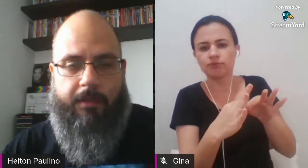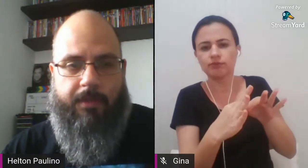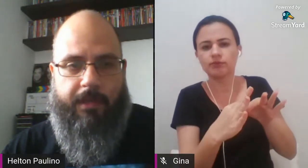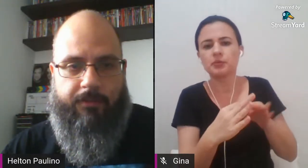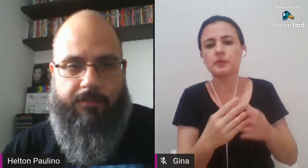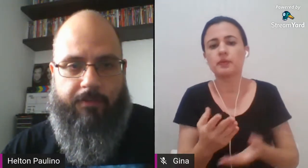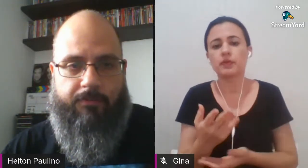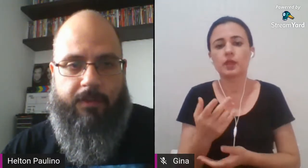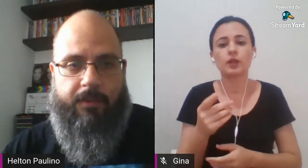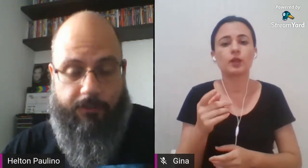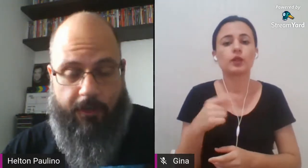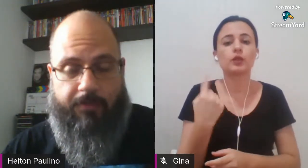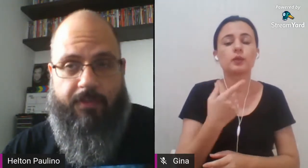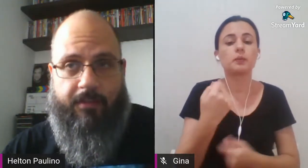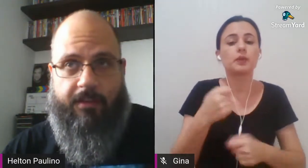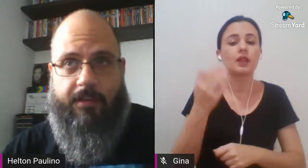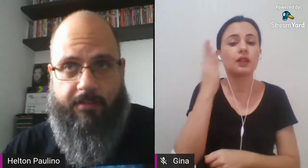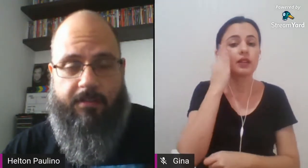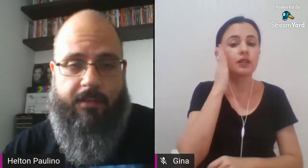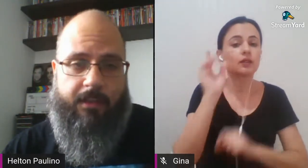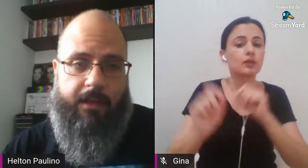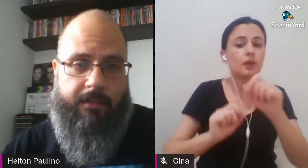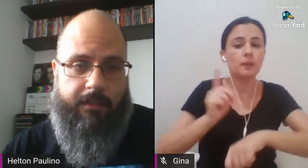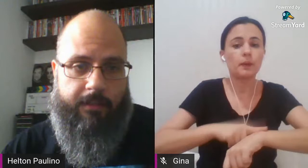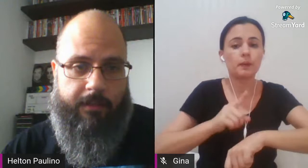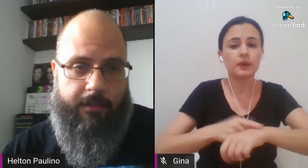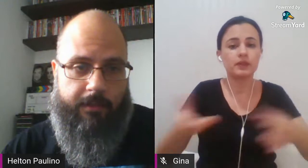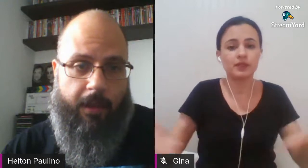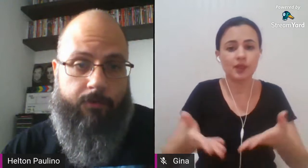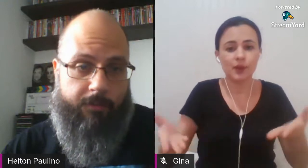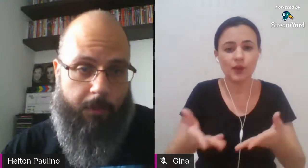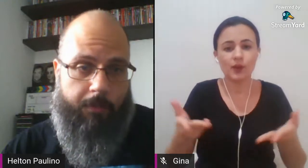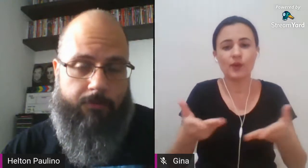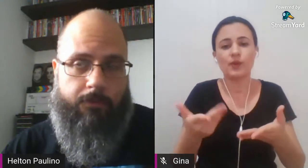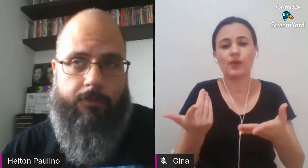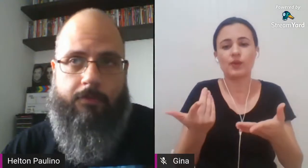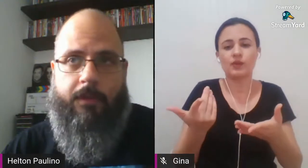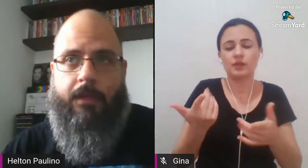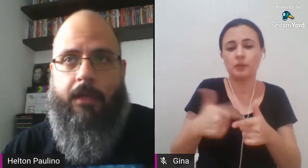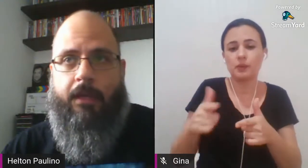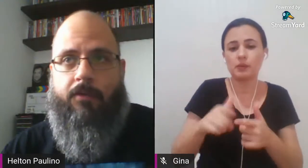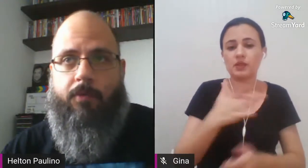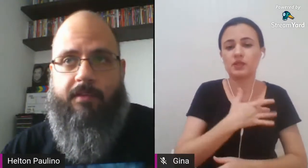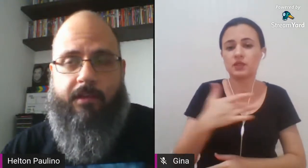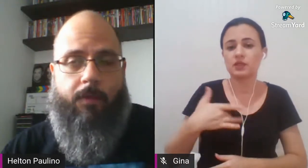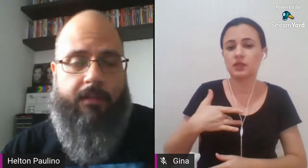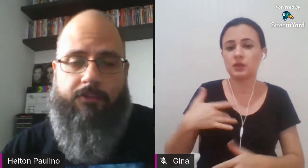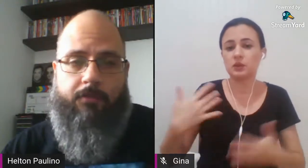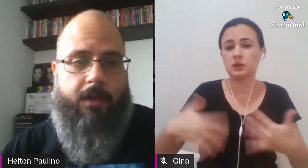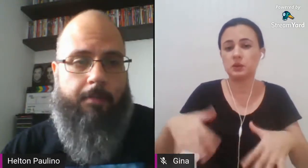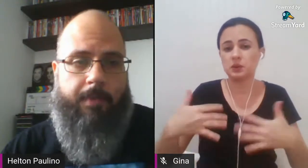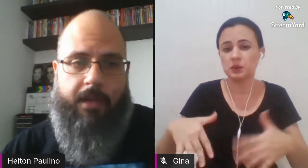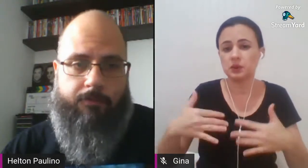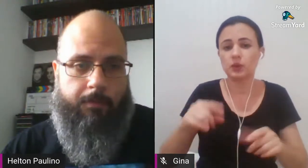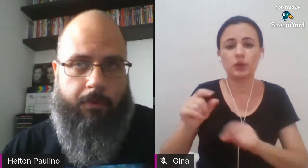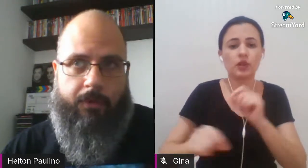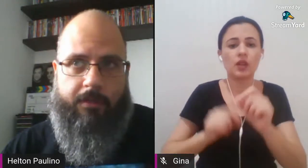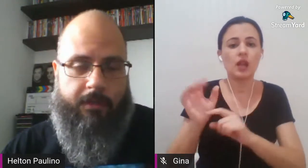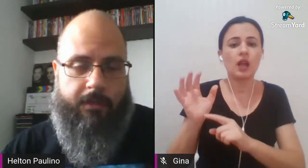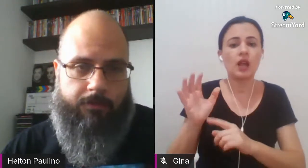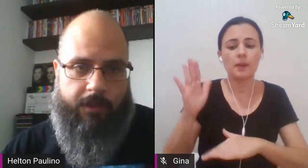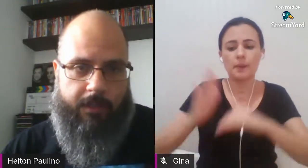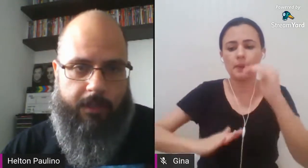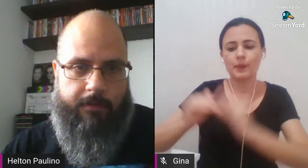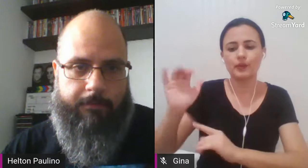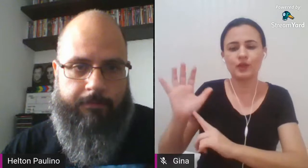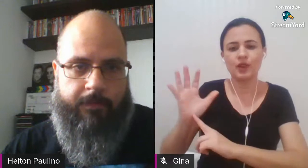período de pandemia que a gente está vivendo, essa crise sanitária de altas proporções como essa, é que o artista nunca perde a sua